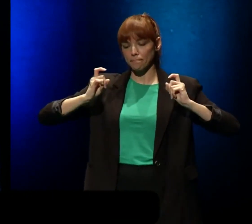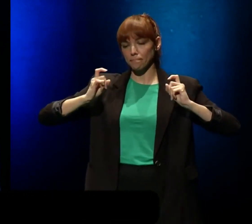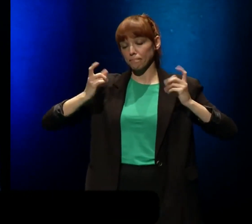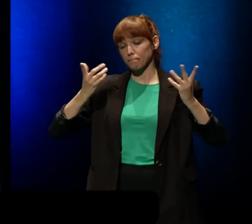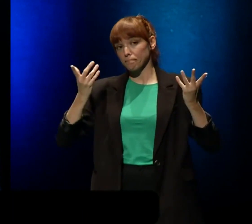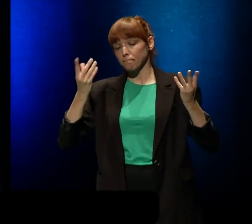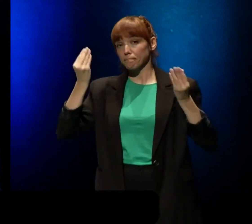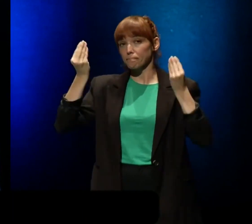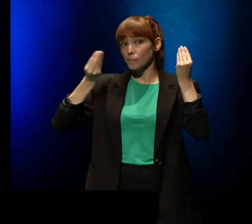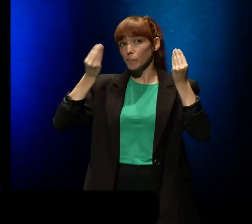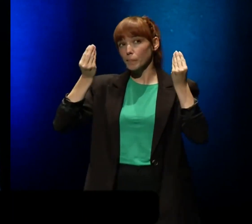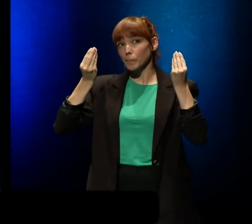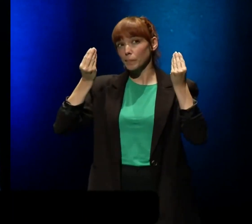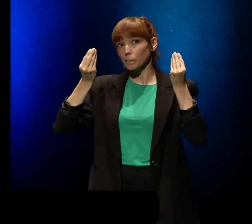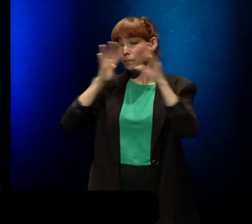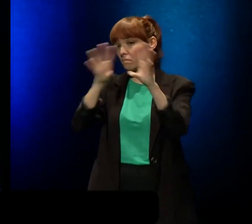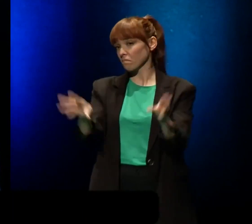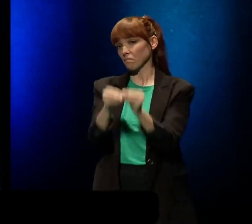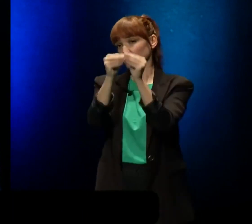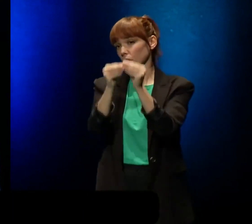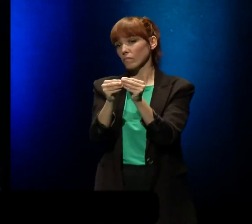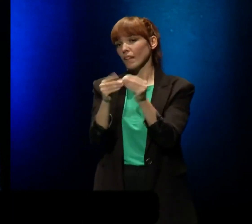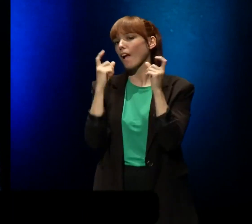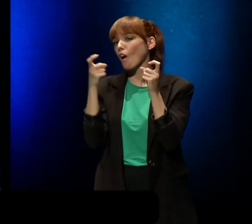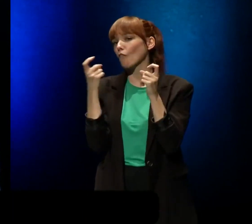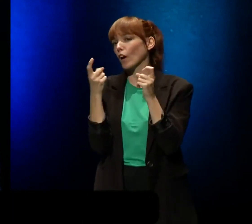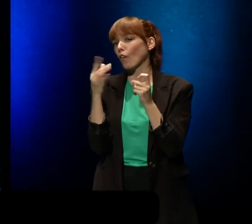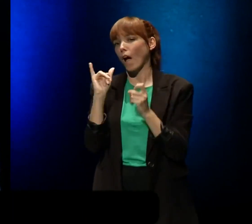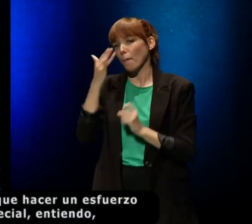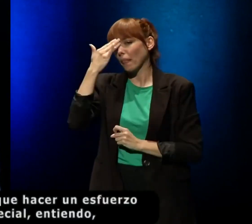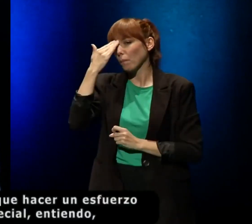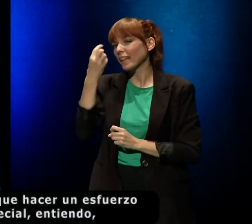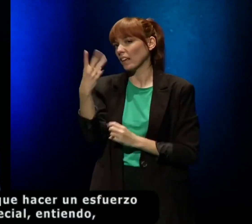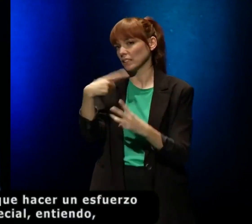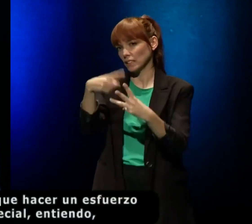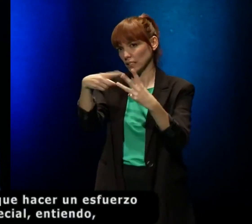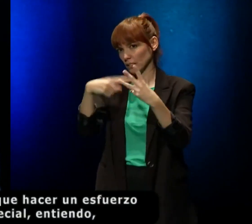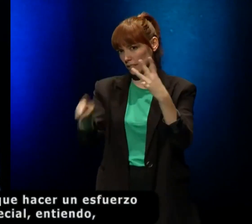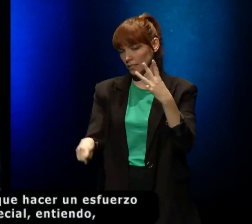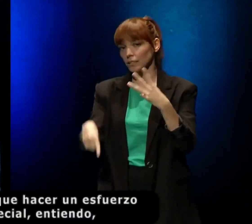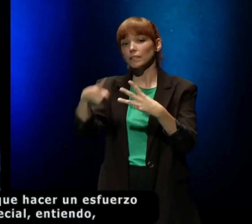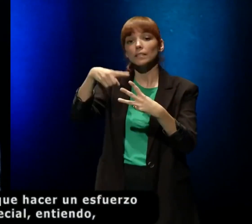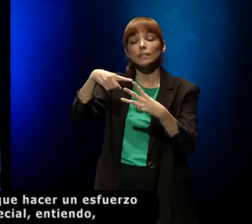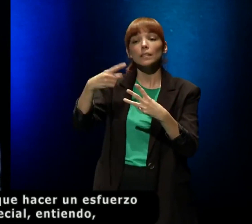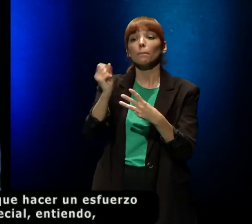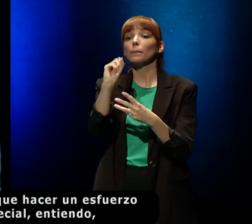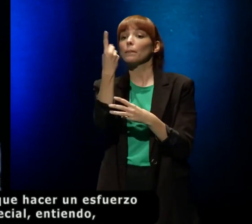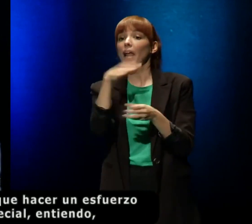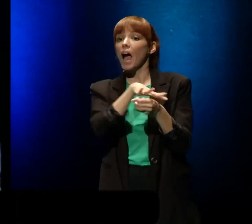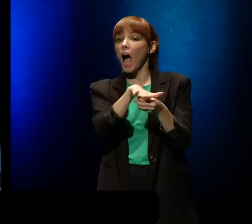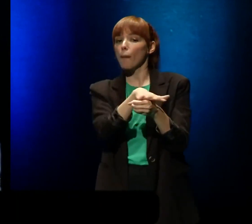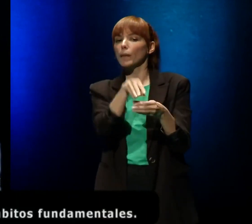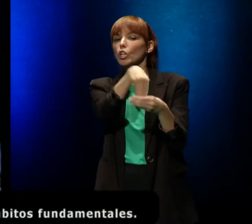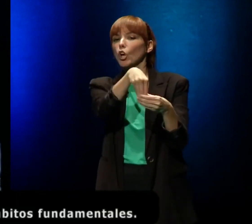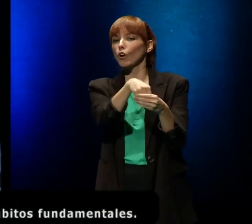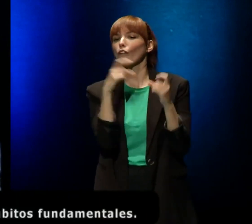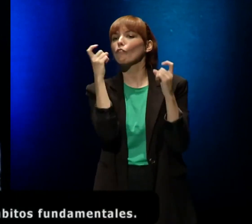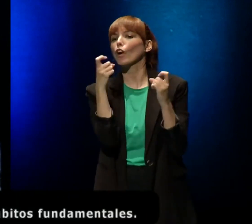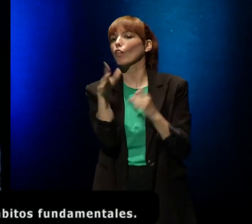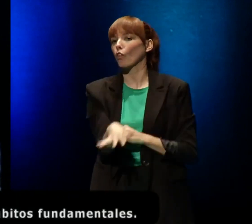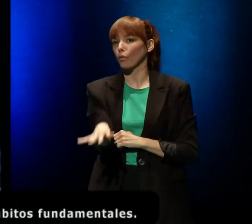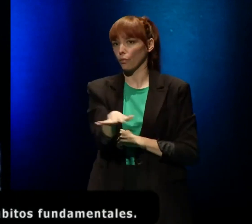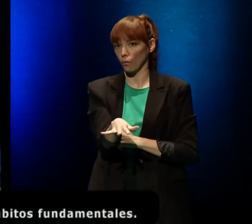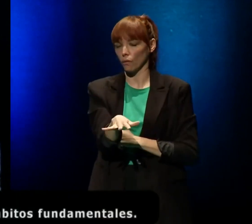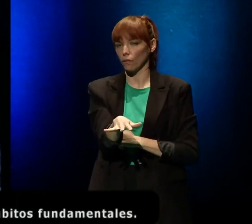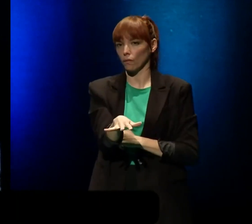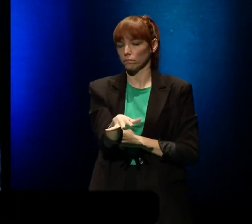entiendo, en tres ámbitos fundamentales. El primero de los ámbitos es que